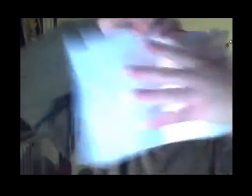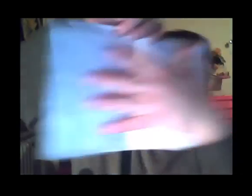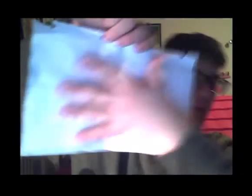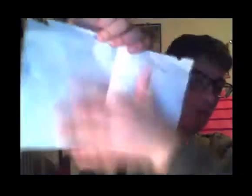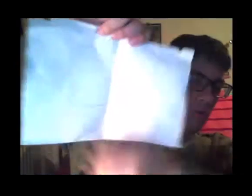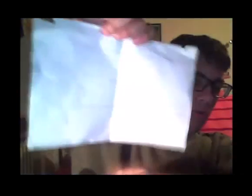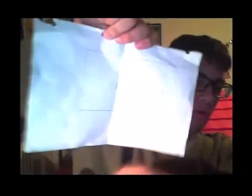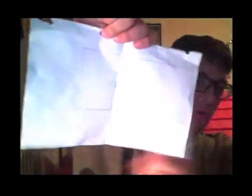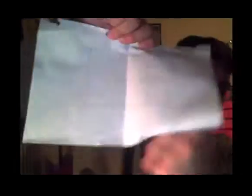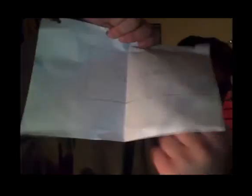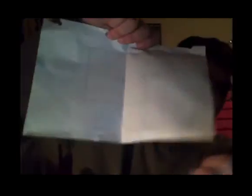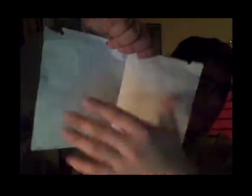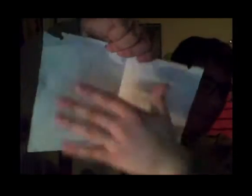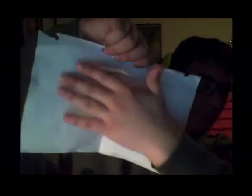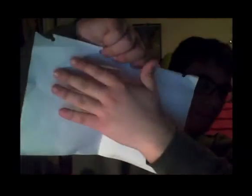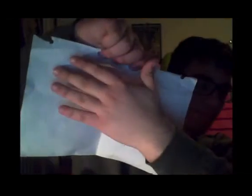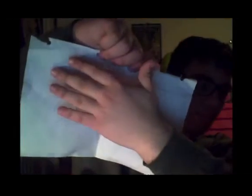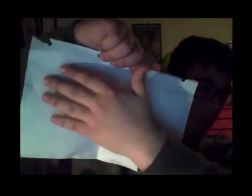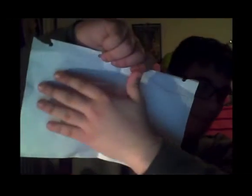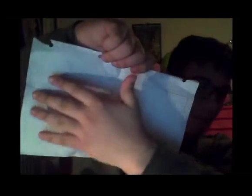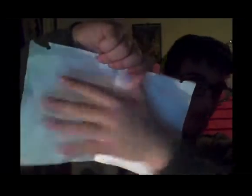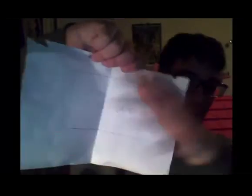Guardate... Come è la mia... La mia mano.